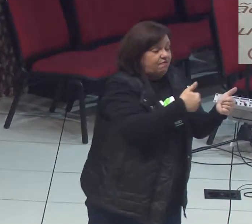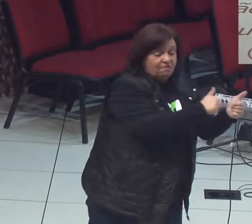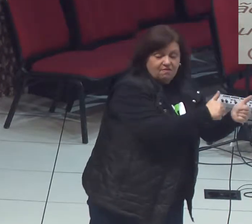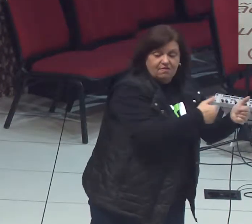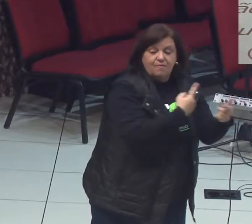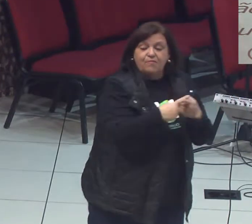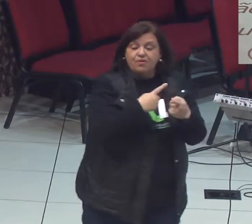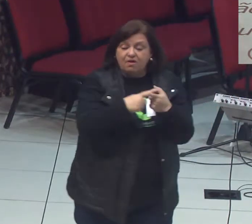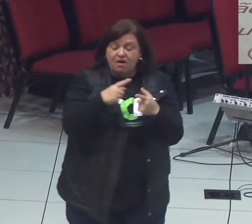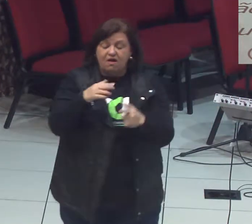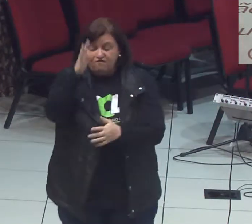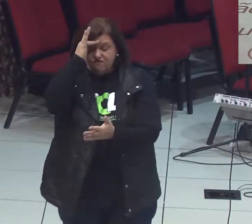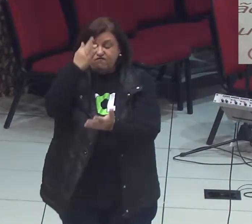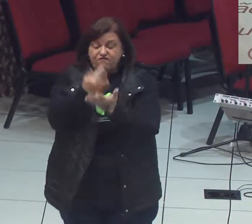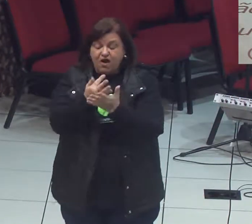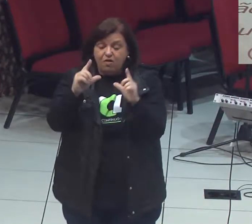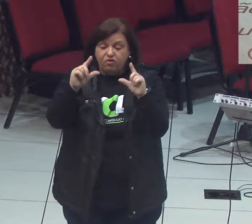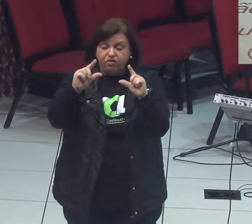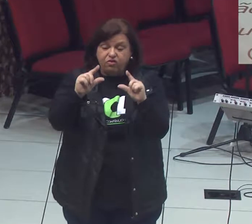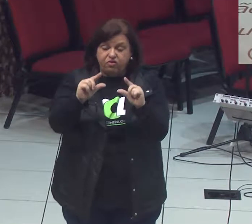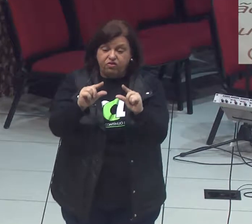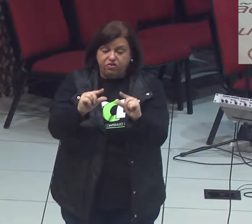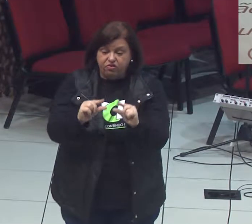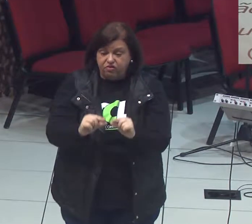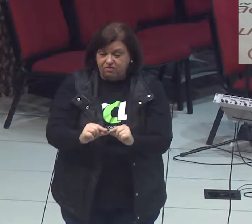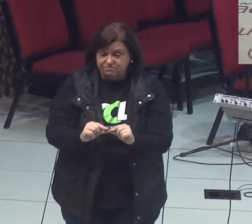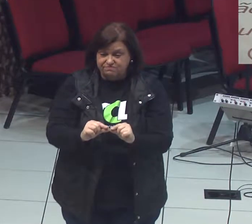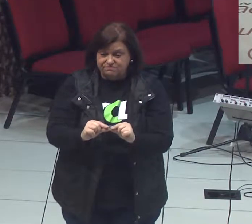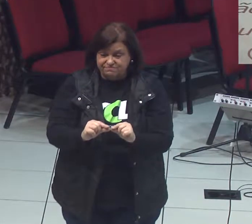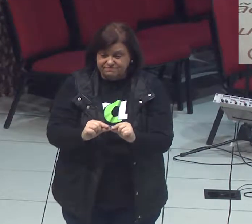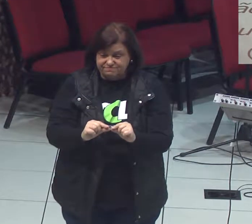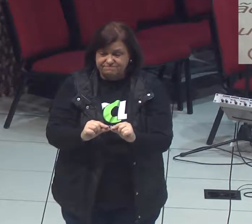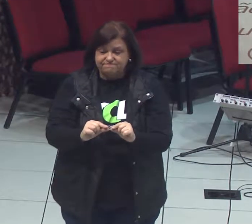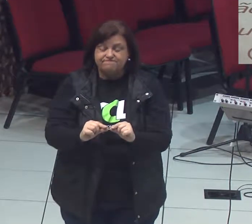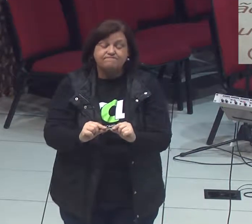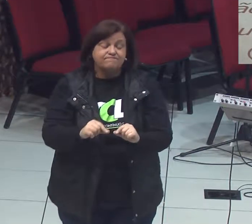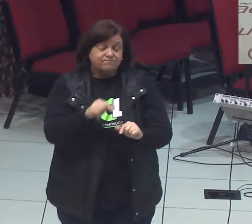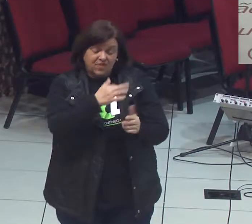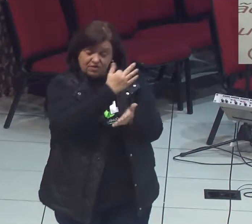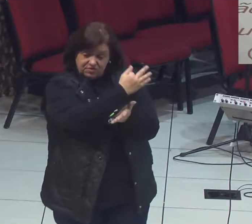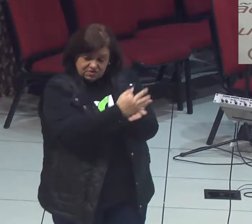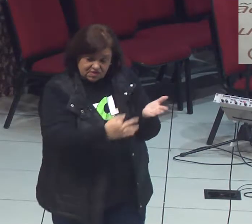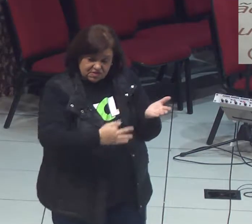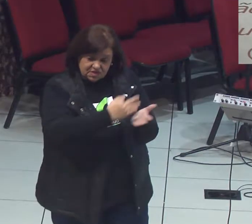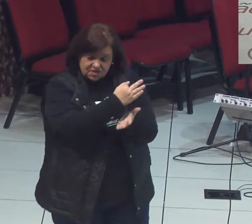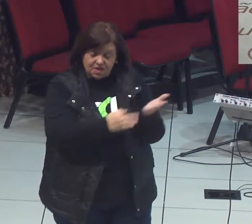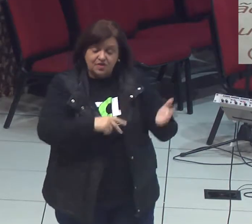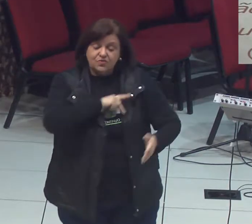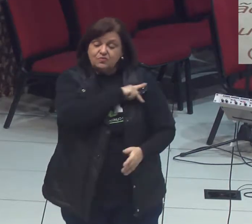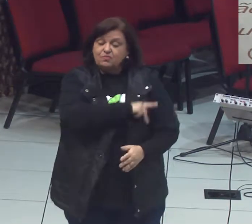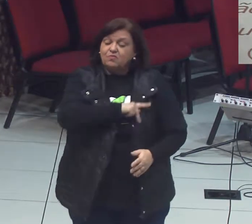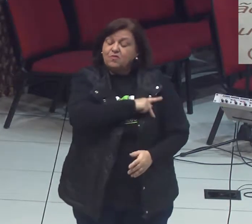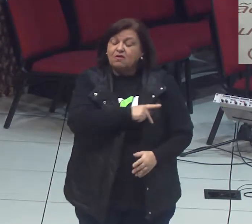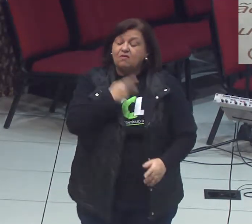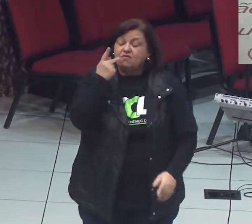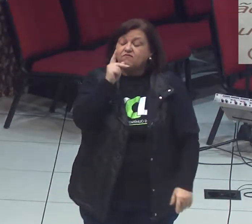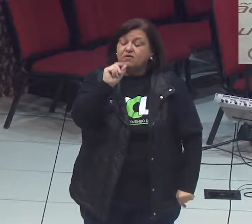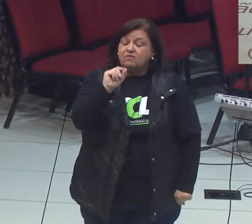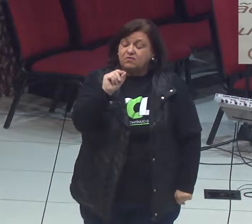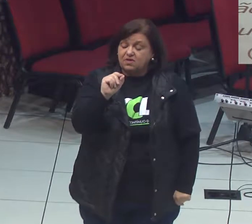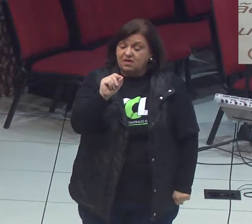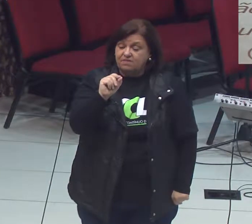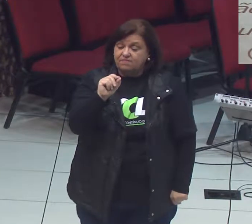atentos, nos últimos tempos. Mas nesse texto, irmãos, Paulo menciona outro tipo